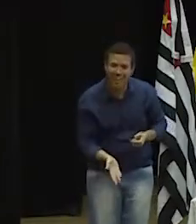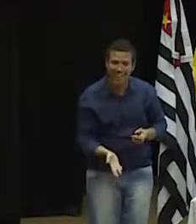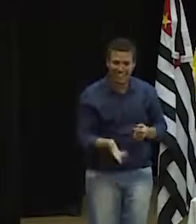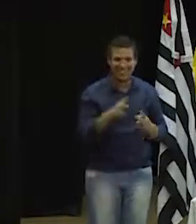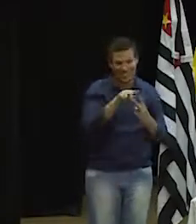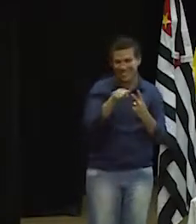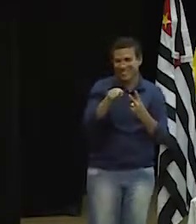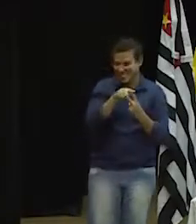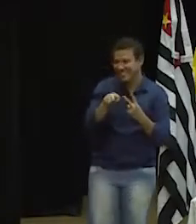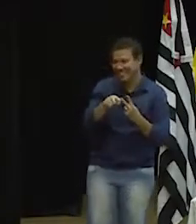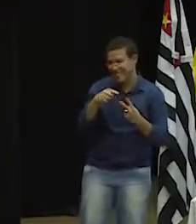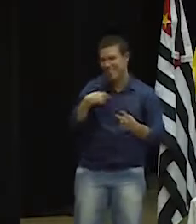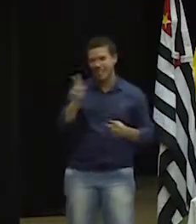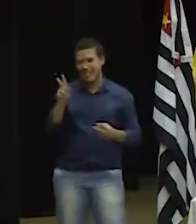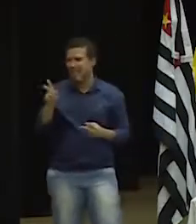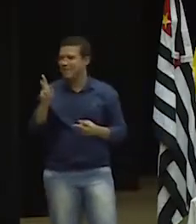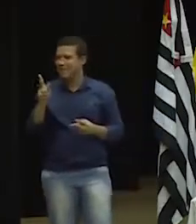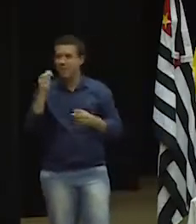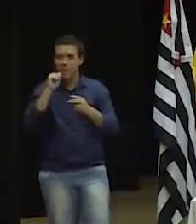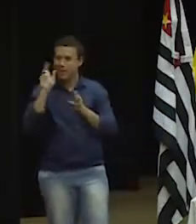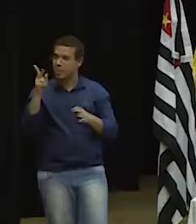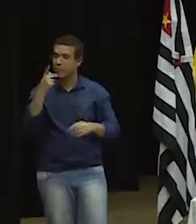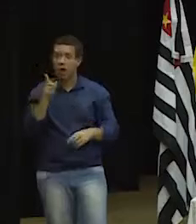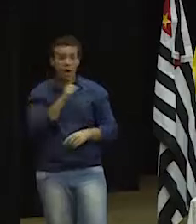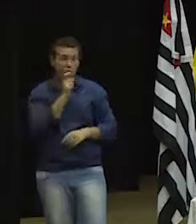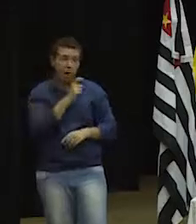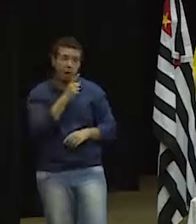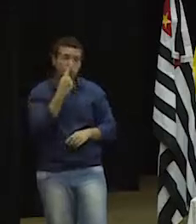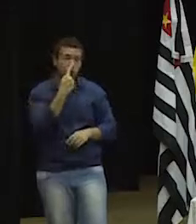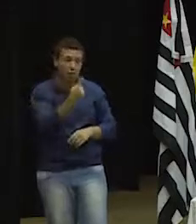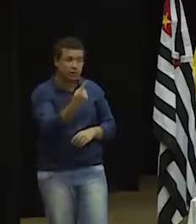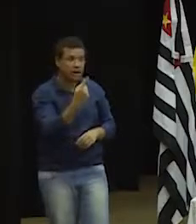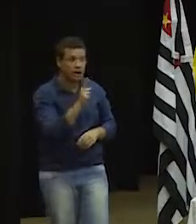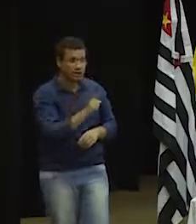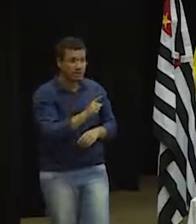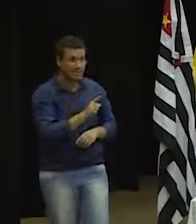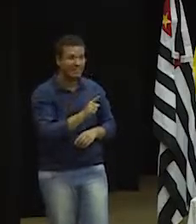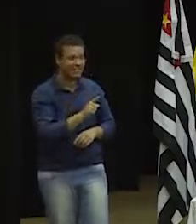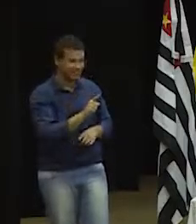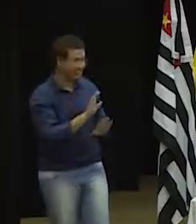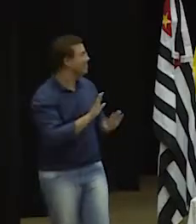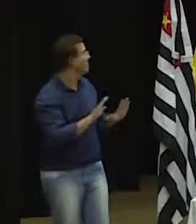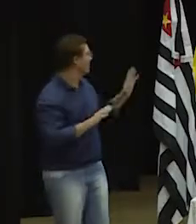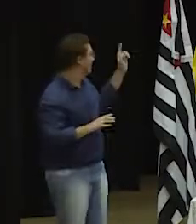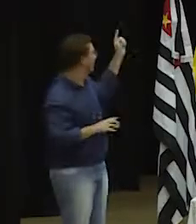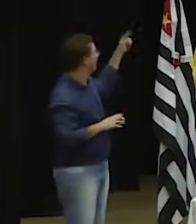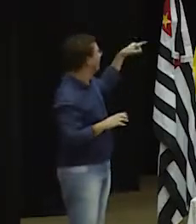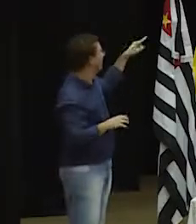Então, algumas pessoas falam que o nariz vai cair, vai crescer até cair. Então, não pode mentir que o nariz cresce.